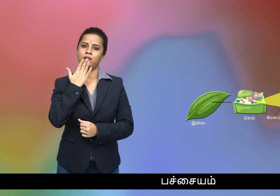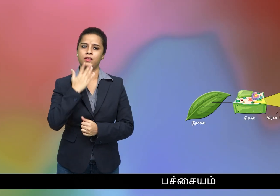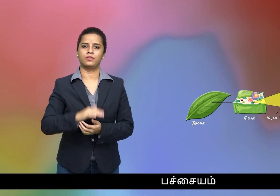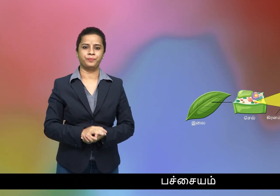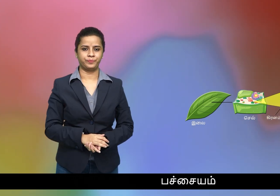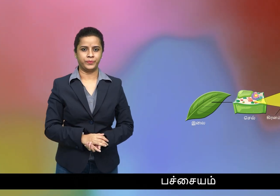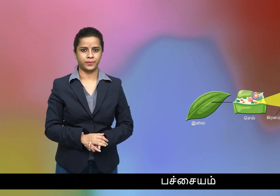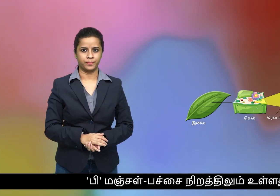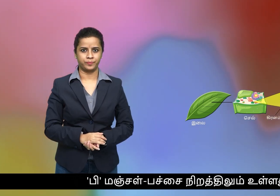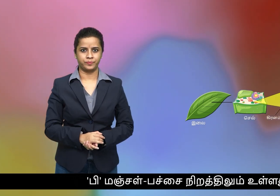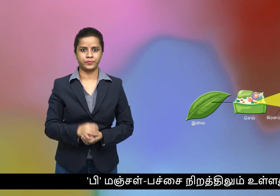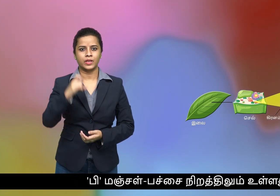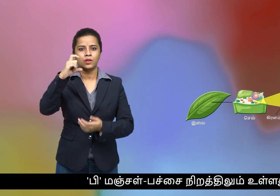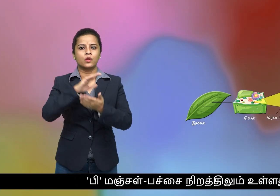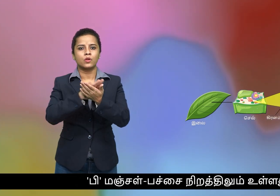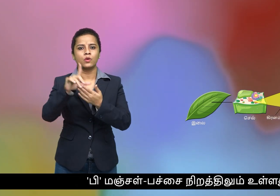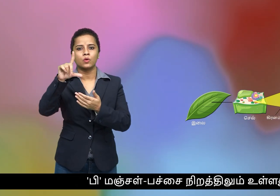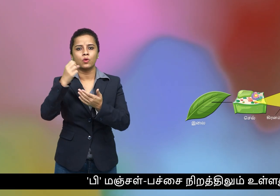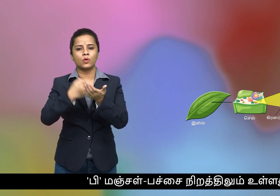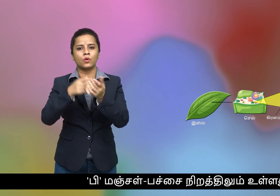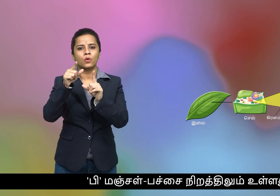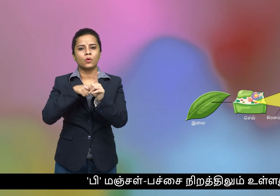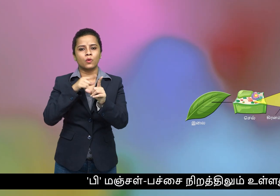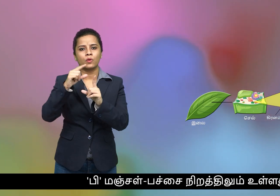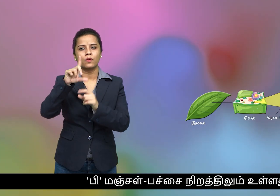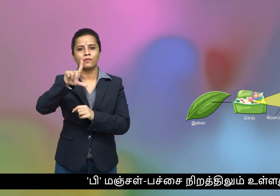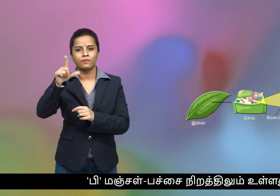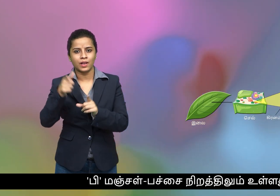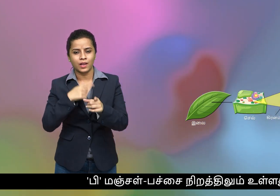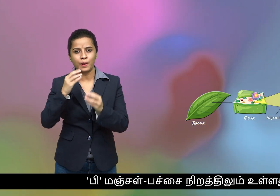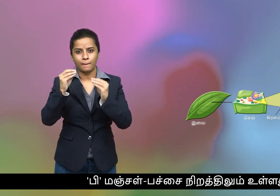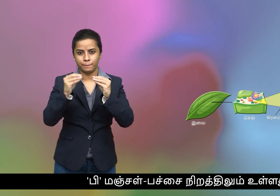பச்சையம் பி மஞ்சள் பச்சை நிறத்திலும் உள்ளது.